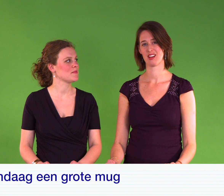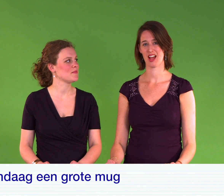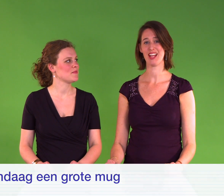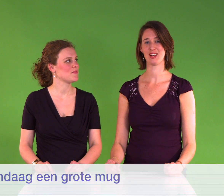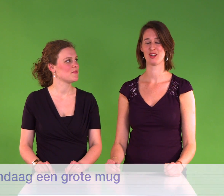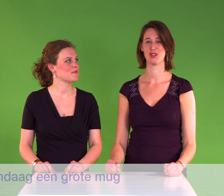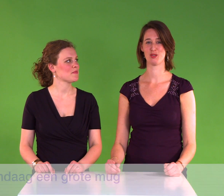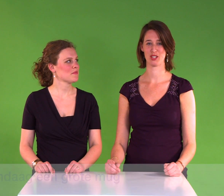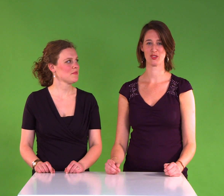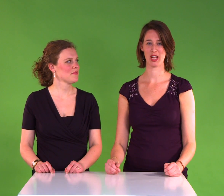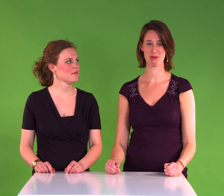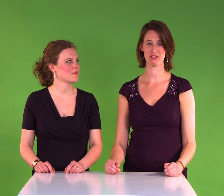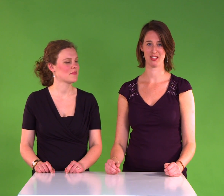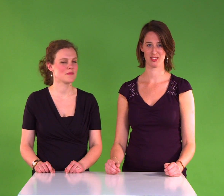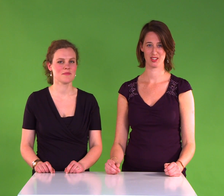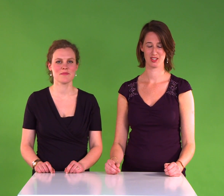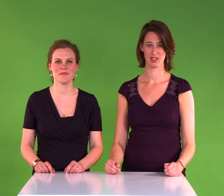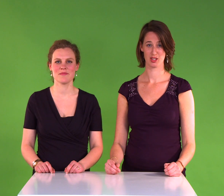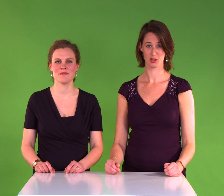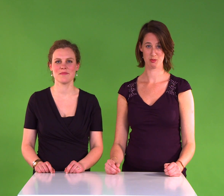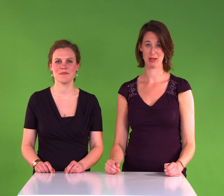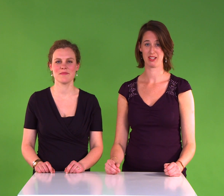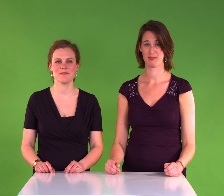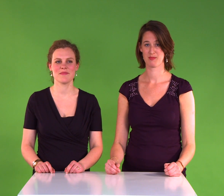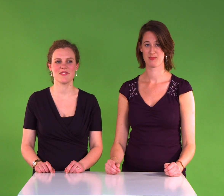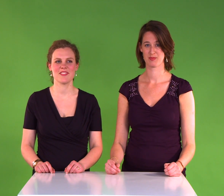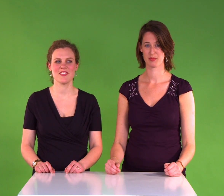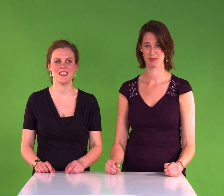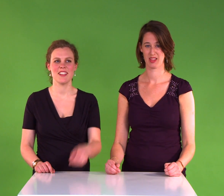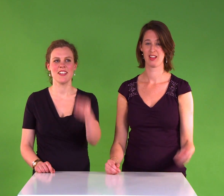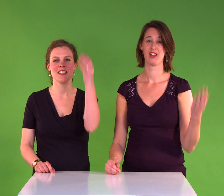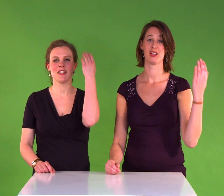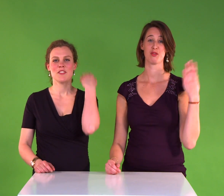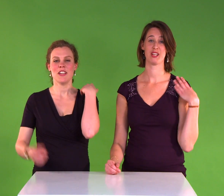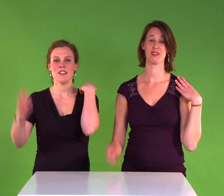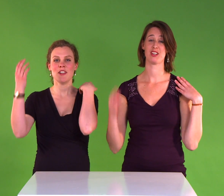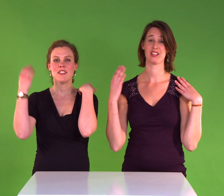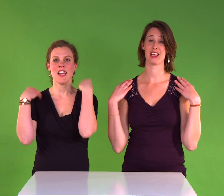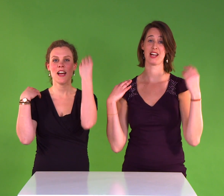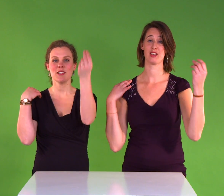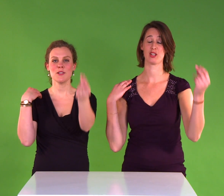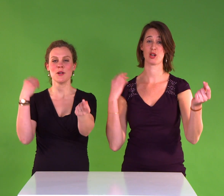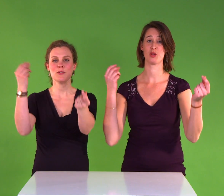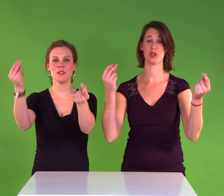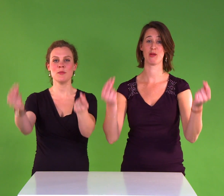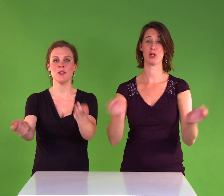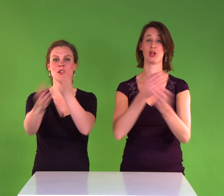Kijk of je dat nog helemaal weet. Doe maar mee. Kvink vandaag een grote mug,